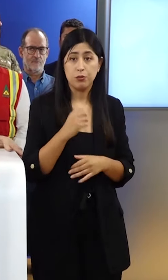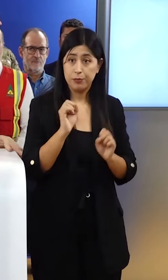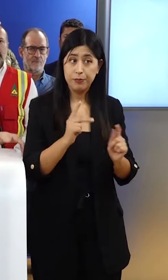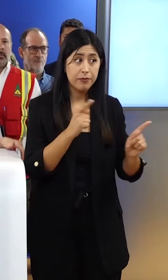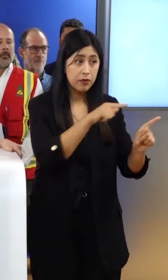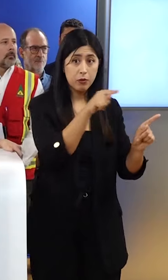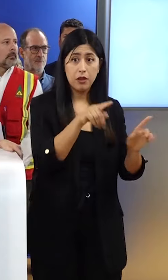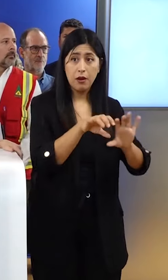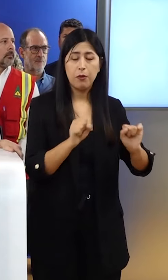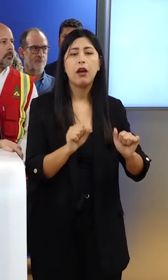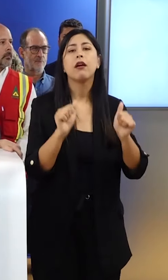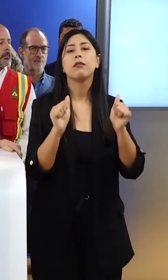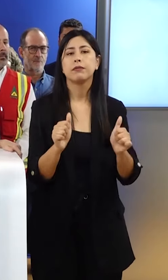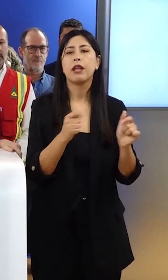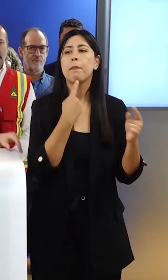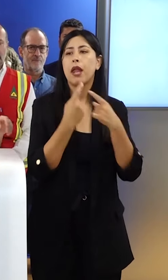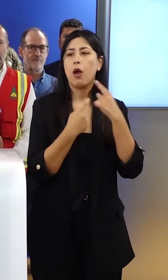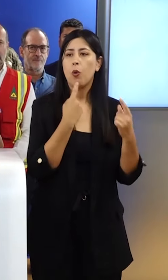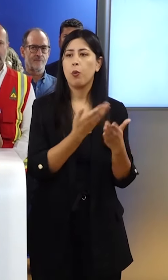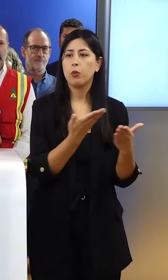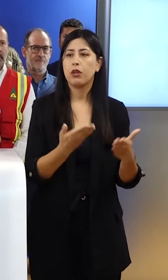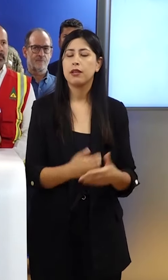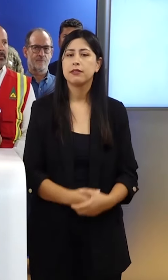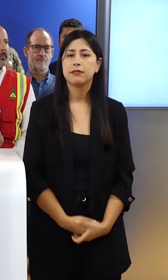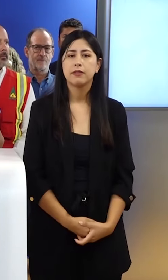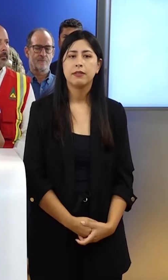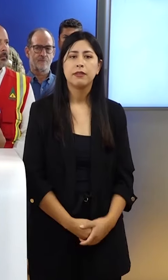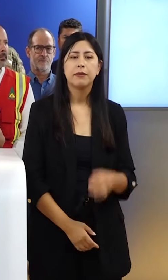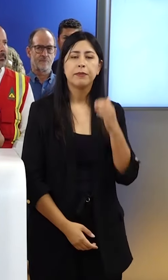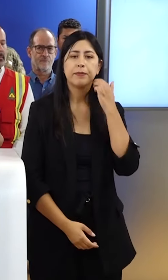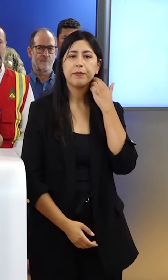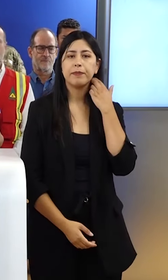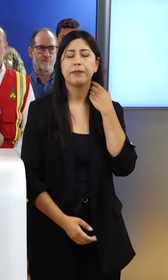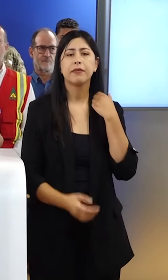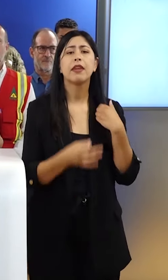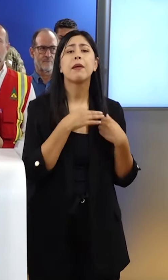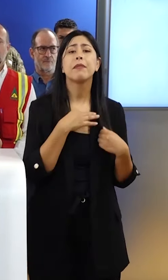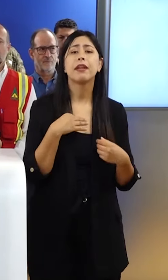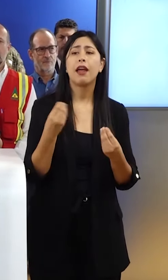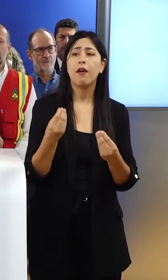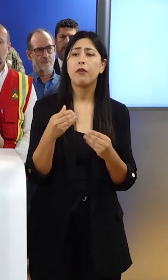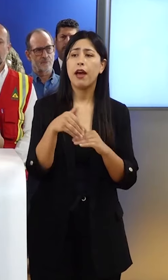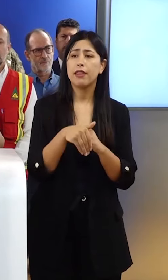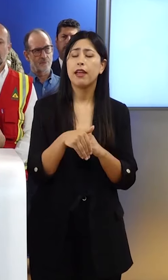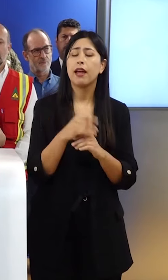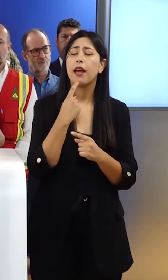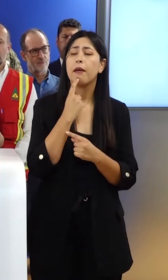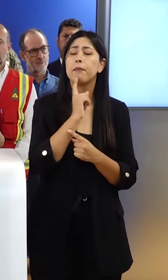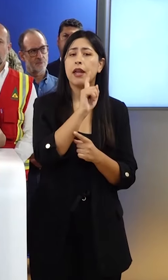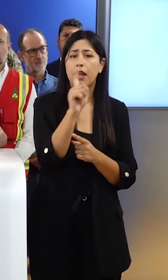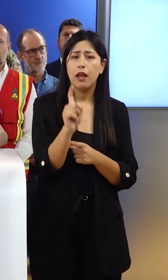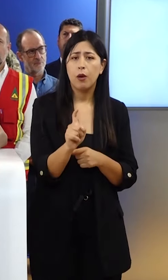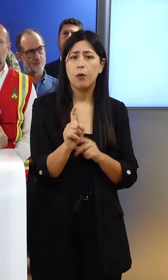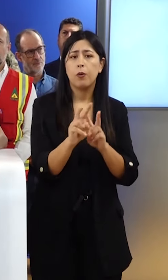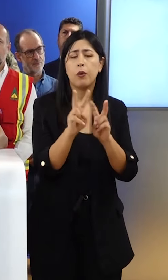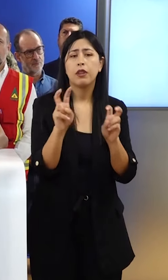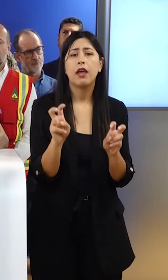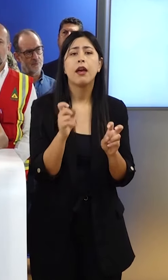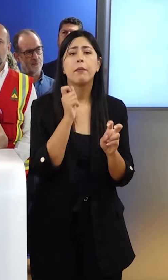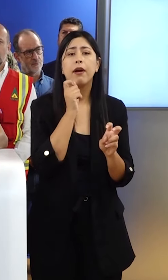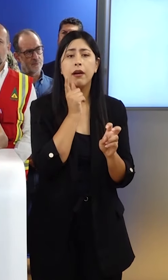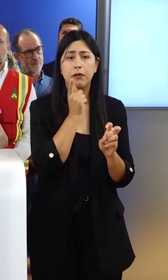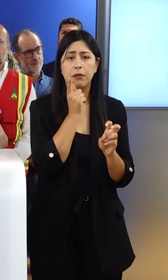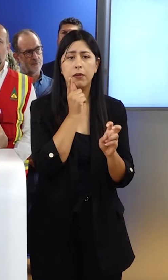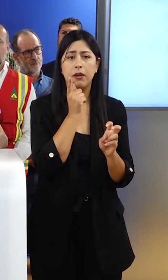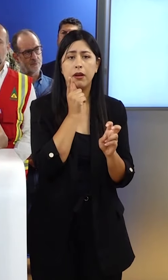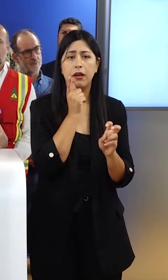podría ser ya preguntas ministra buenas tardes consultarle sobre la cifra